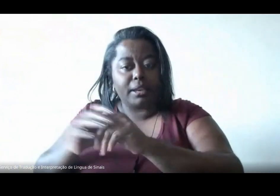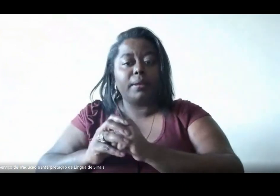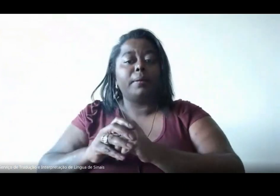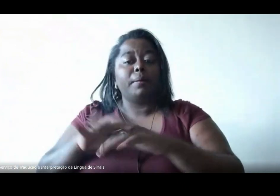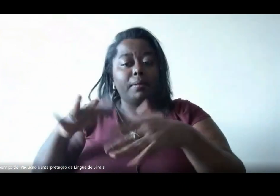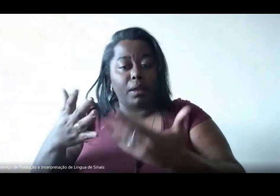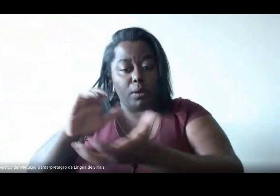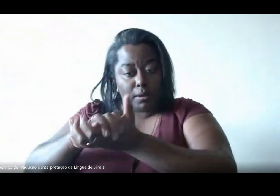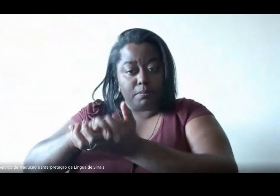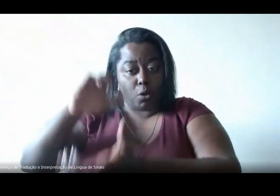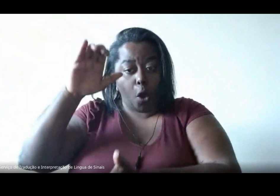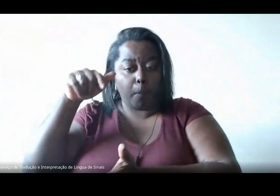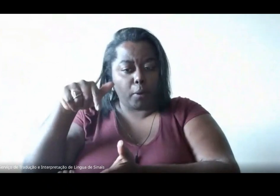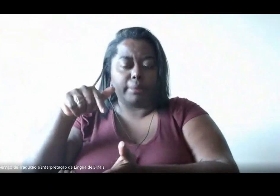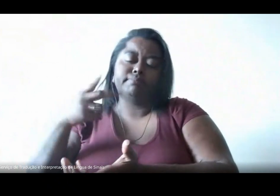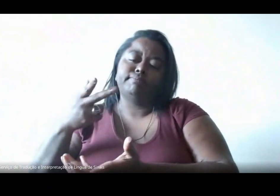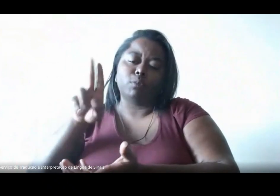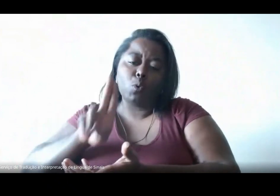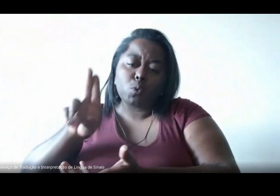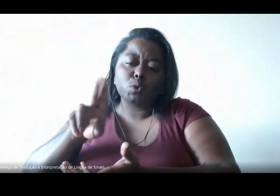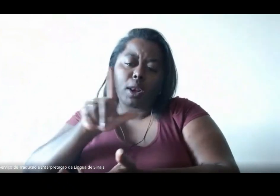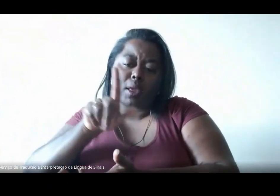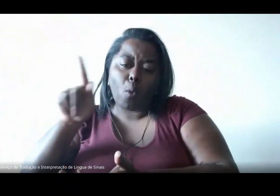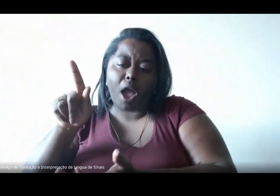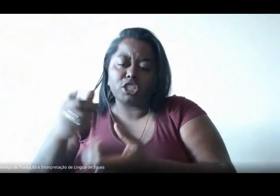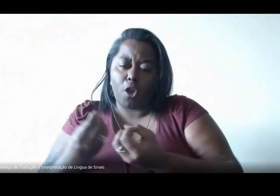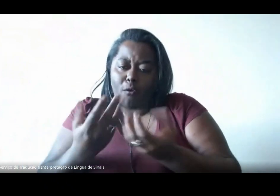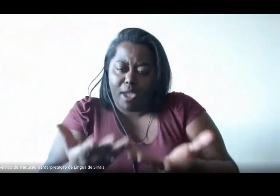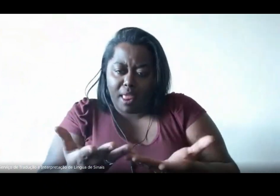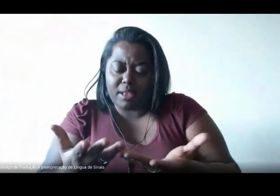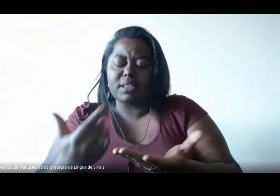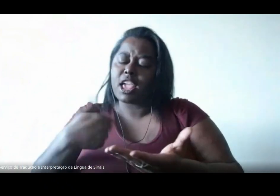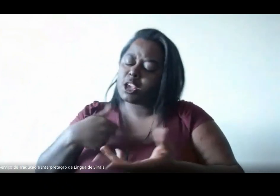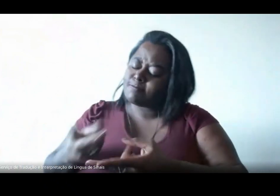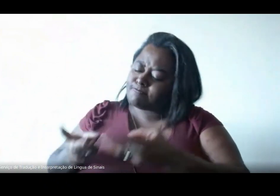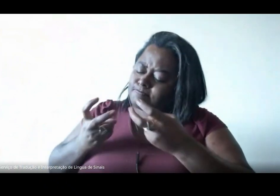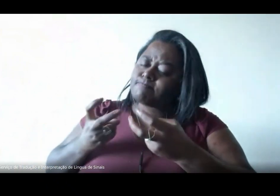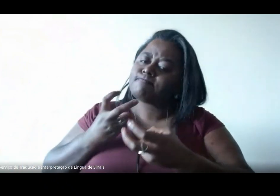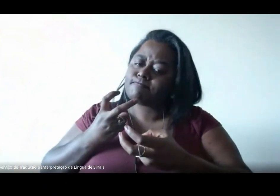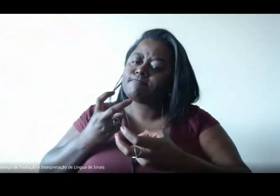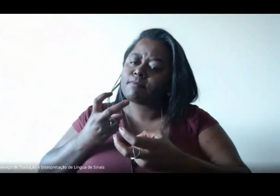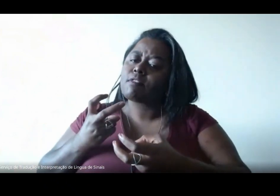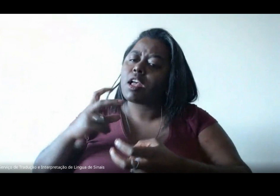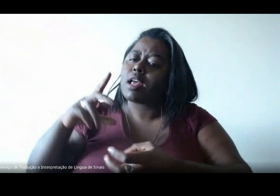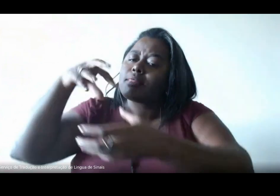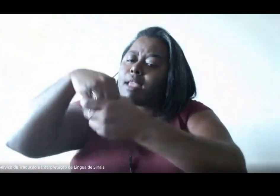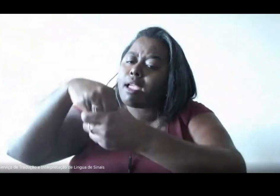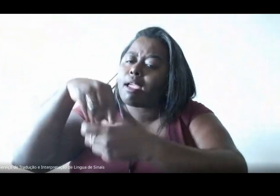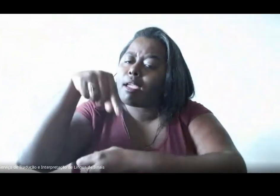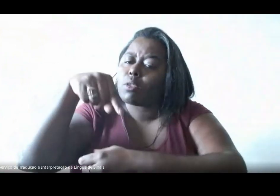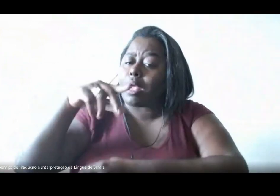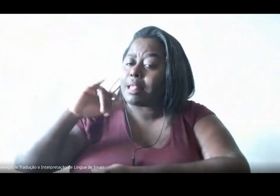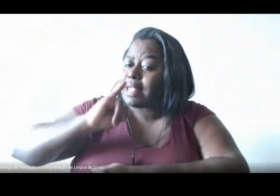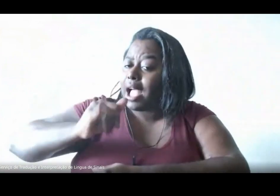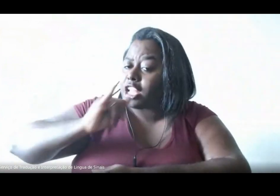nessa profusão de corpora que o uso da linguagem nos proporciona, deparei-me, então, com a narrativa de